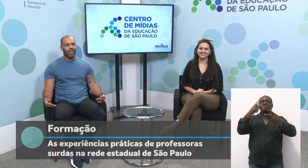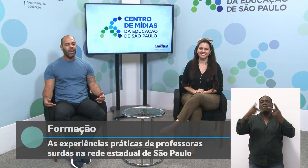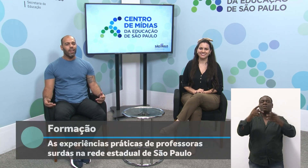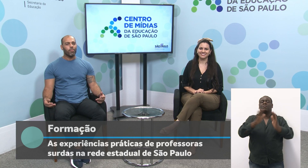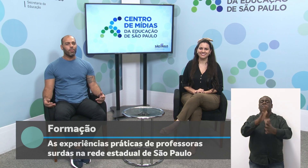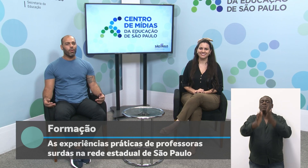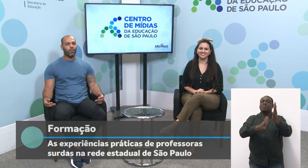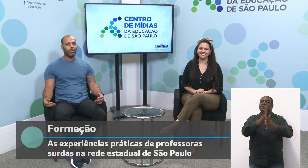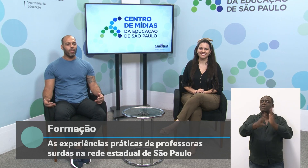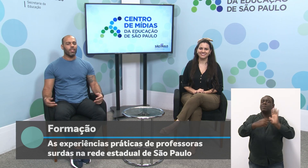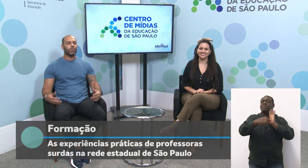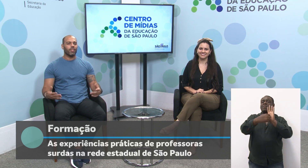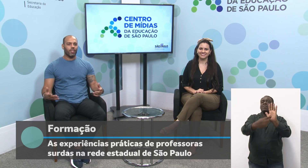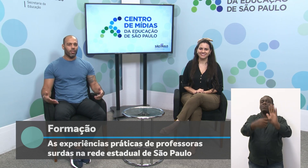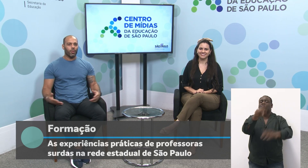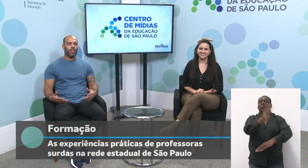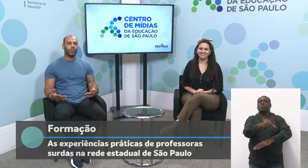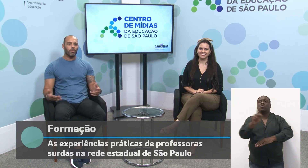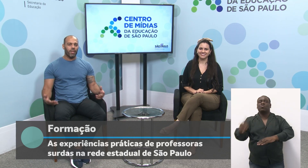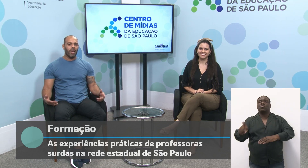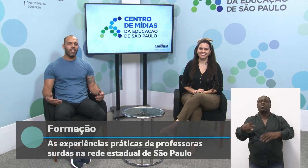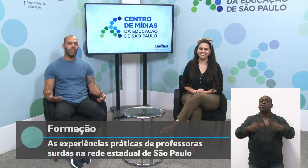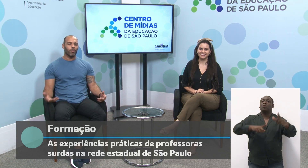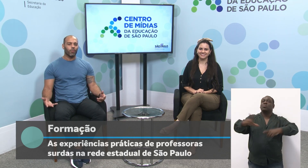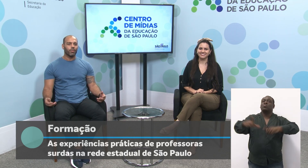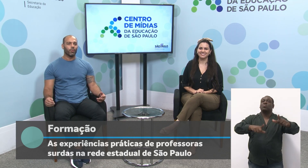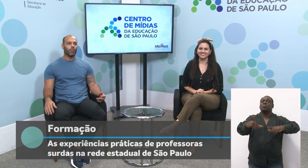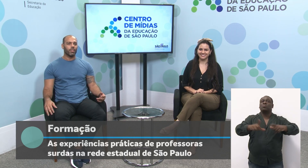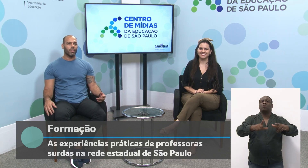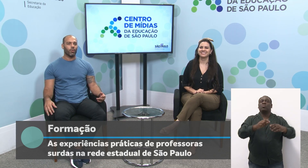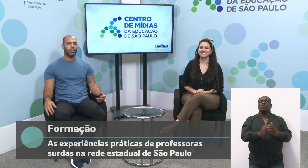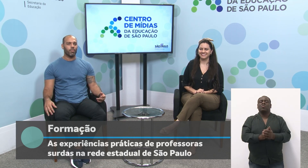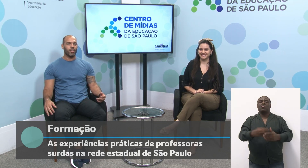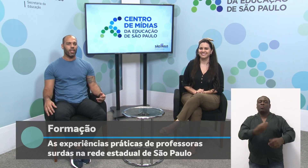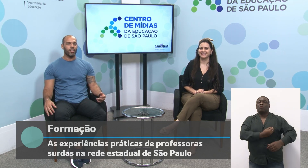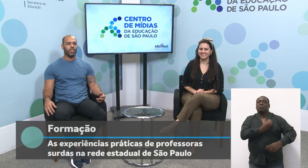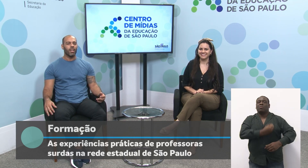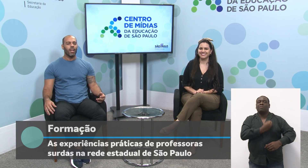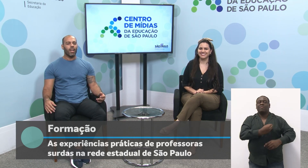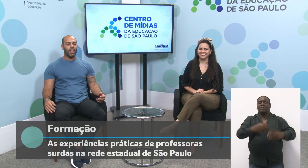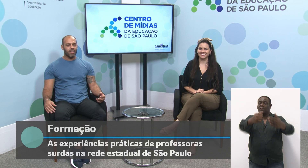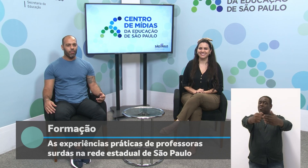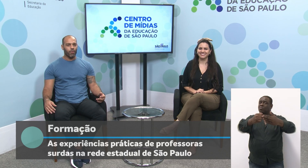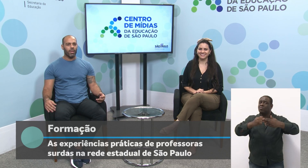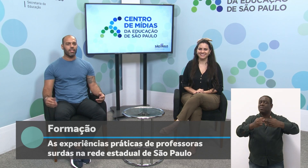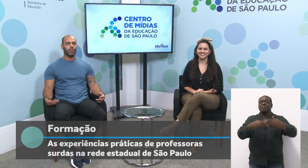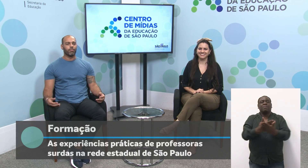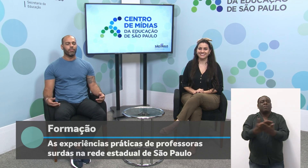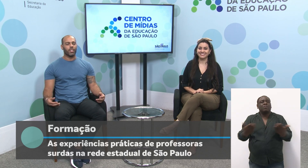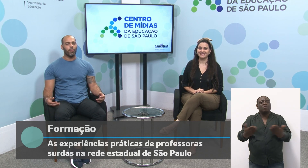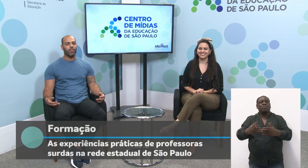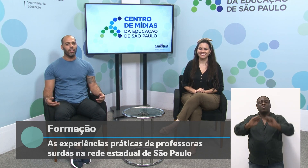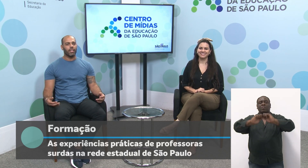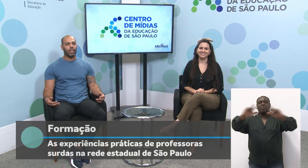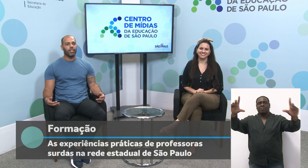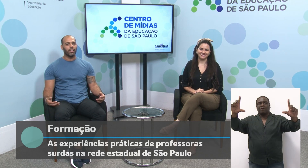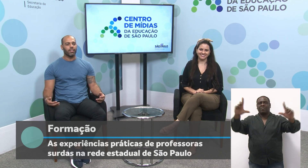apresentar para os professores a sua trajetória, a sua experiência e todo o conteúdo que você trouxe para a gente nessa formação. Seja bem-vinda, Thalita.